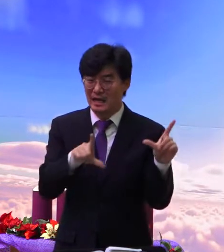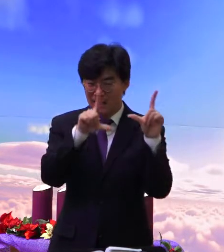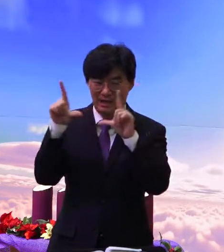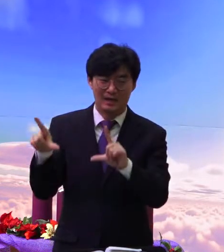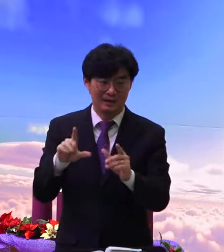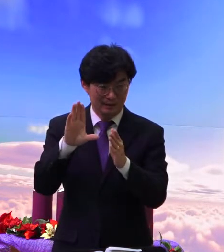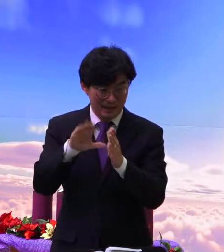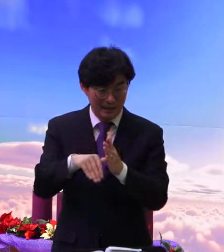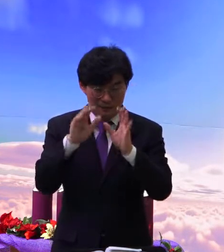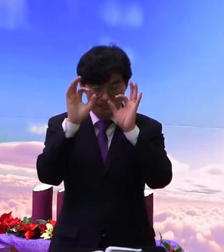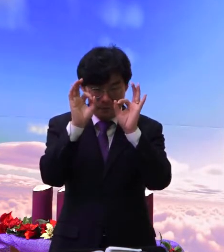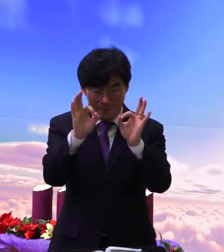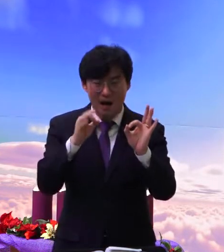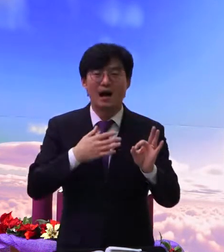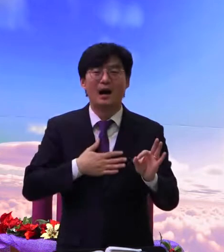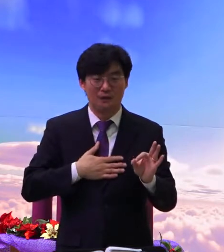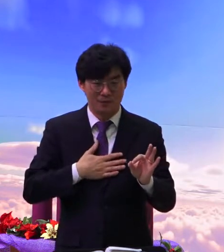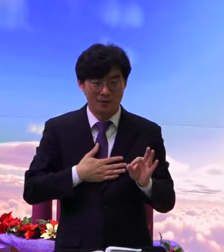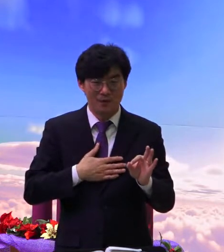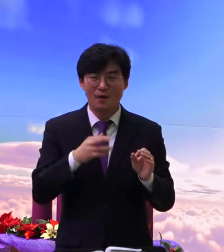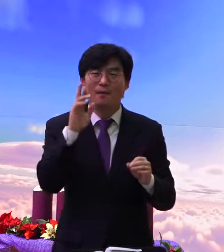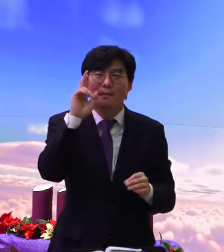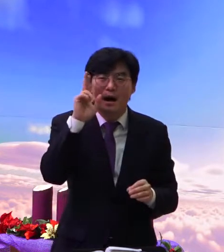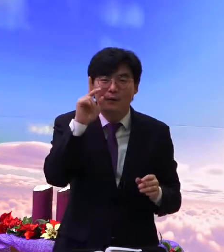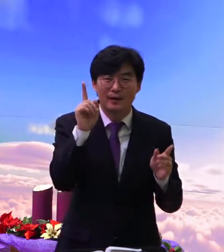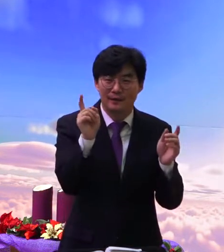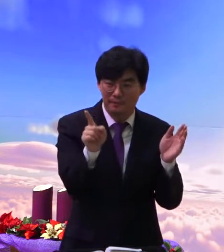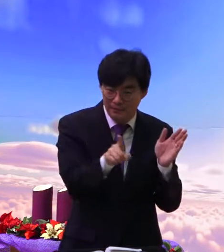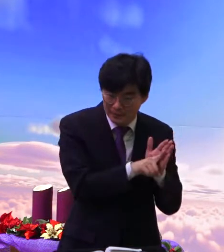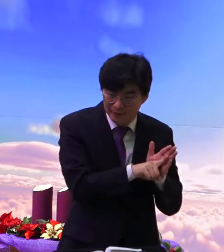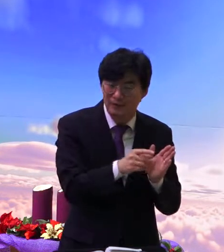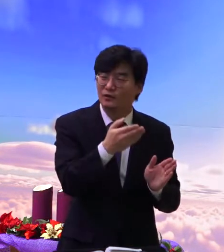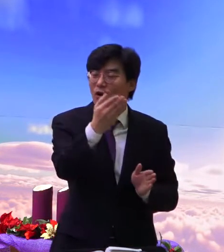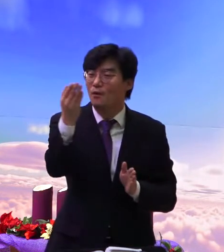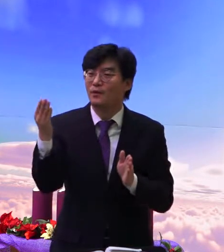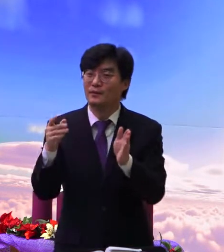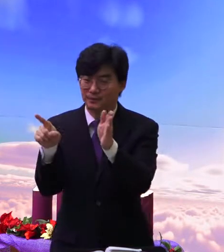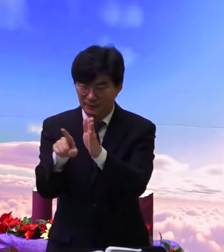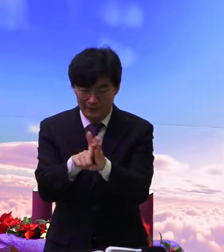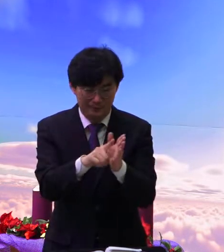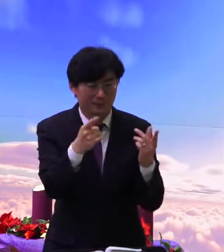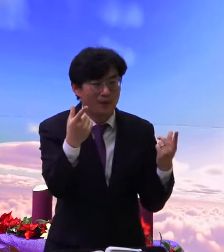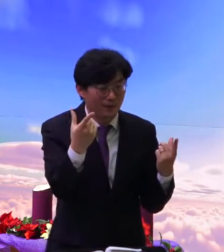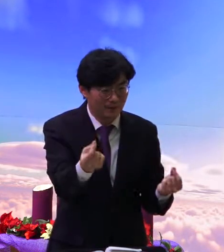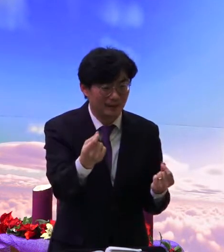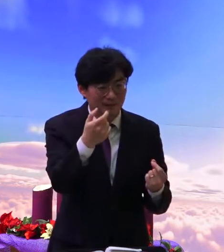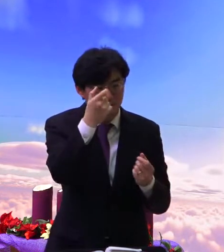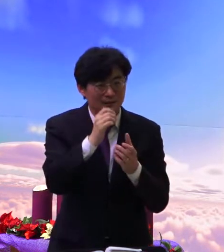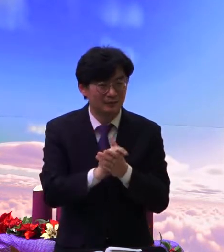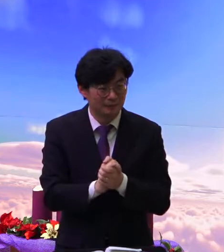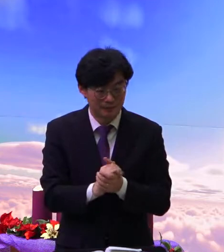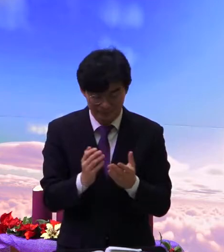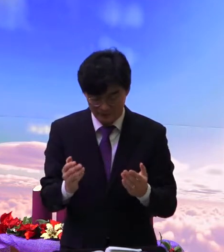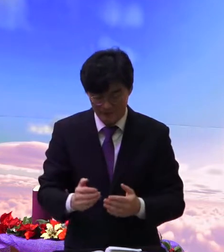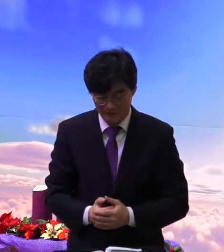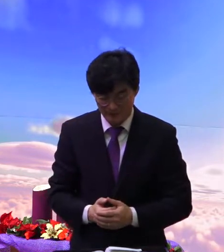그 자체와 잘 어울리는 단어가 되기를 간절히 소망합니다.